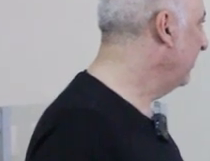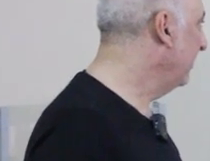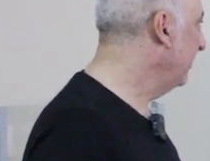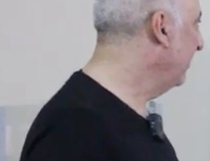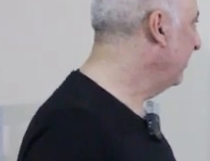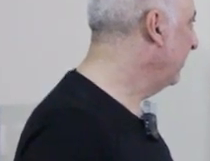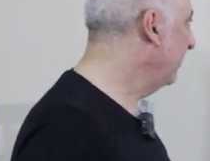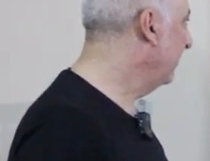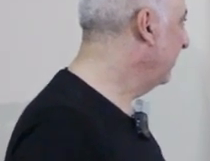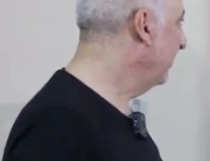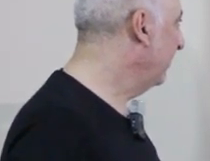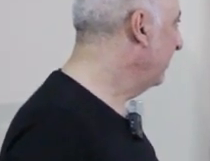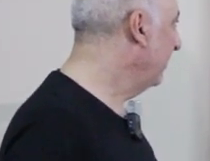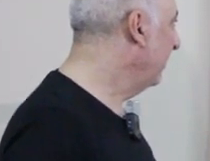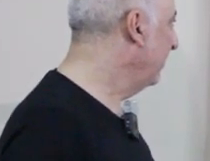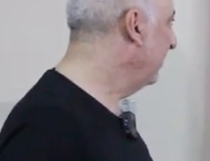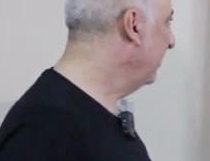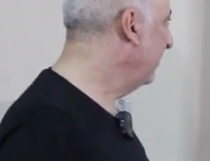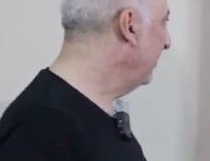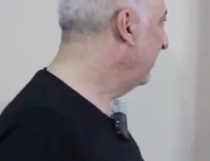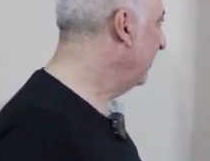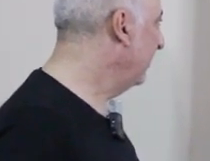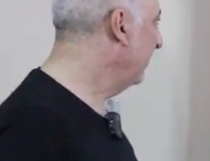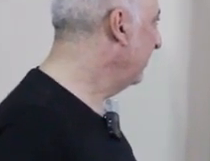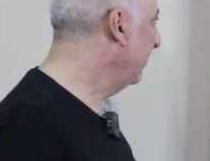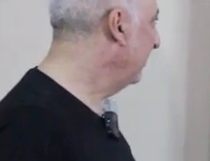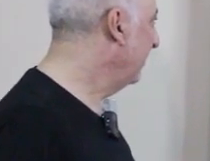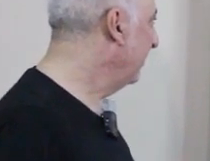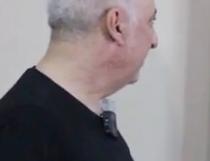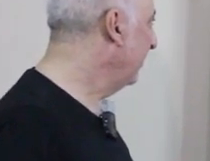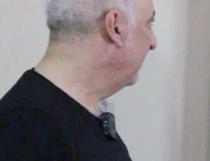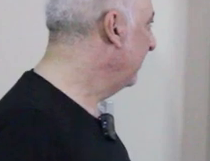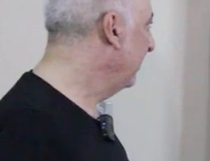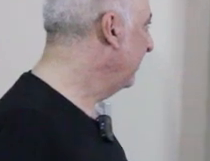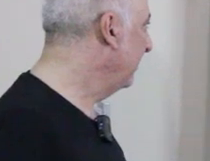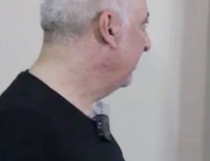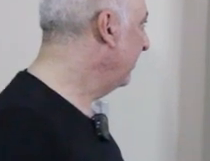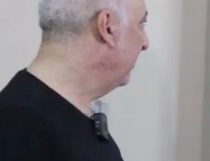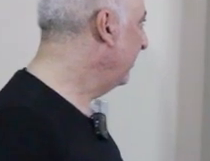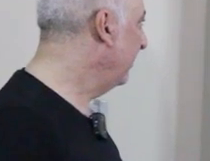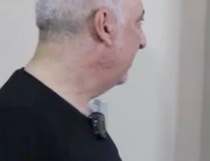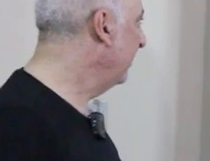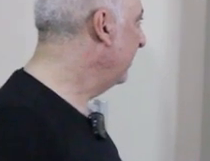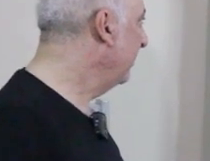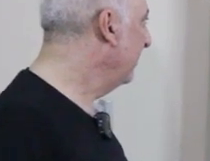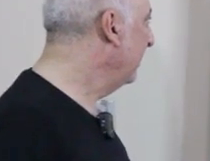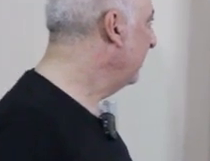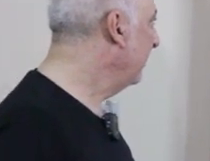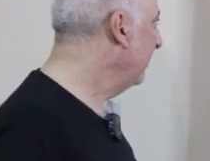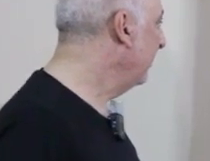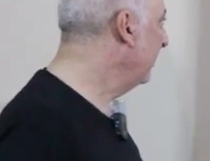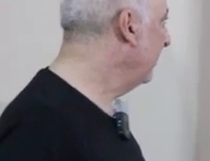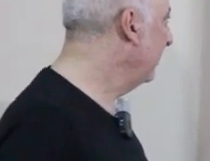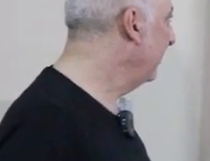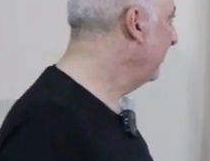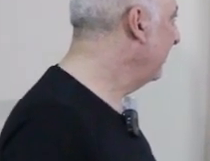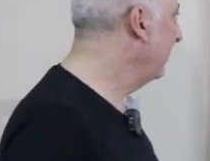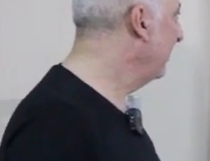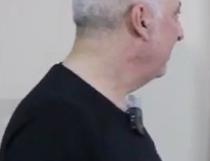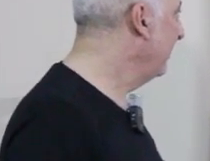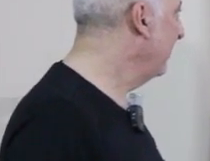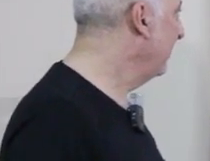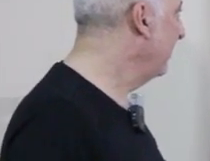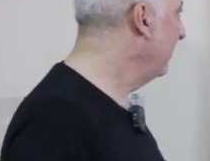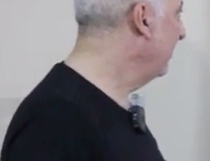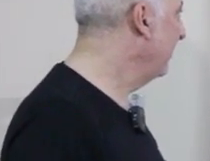Vamos ter uma capacitação rápida para os garçons, com informações turísticas, né,